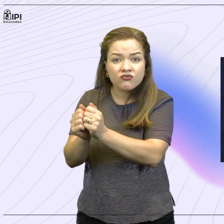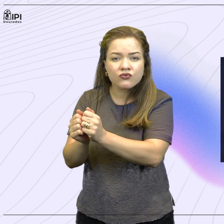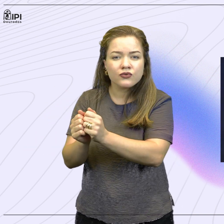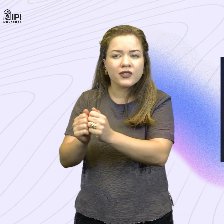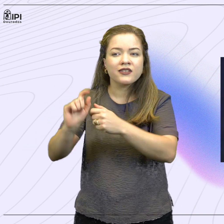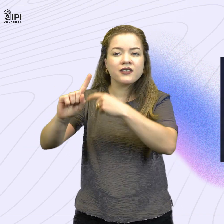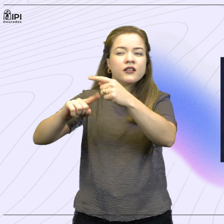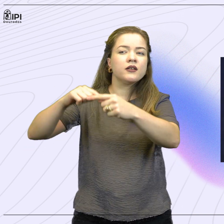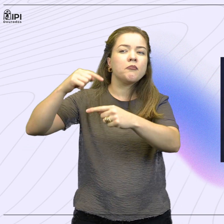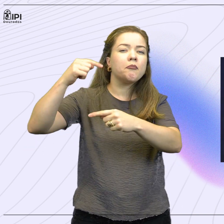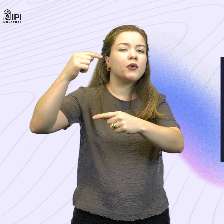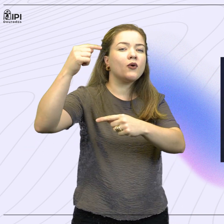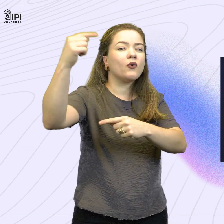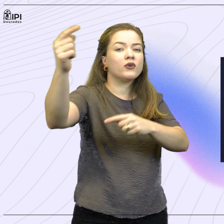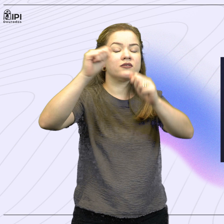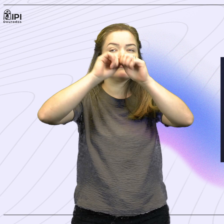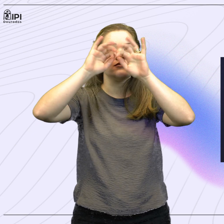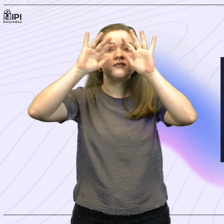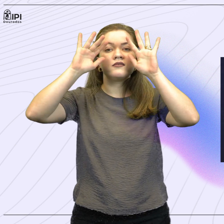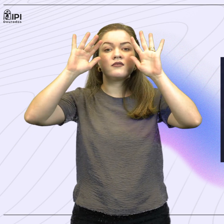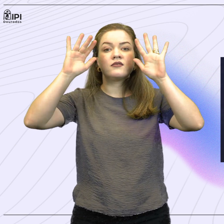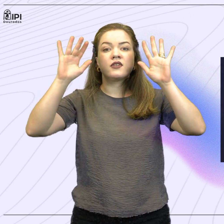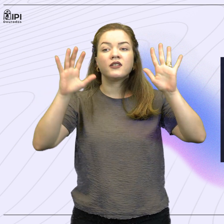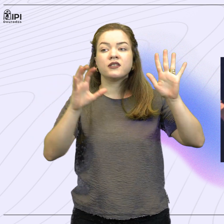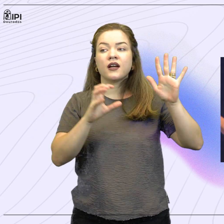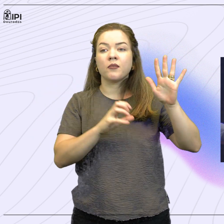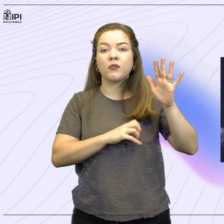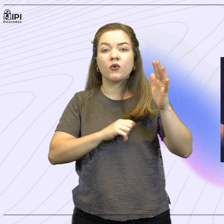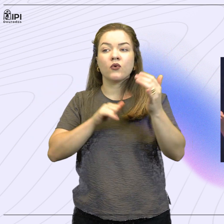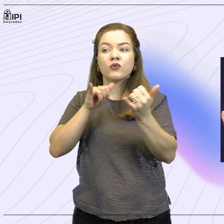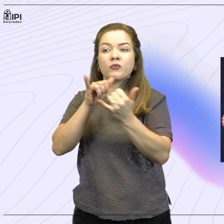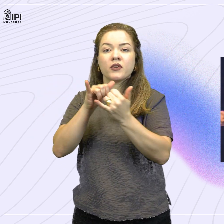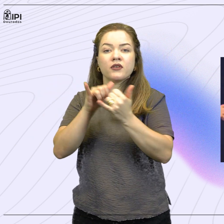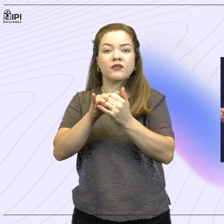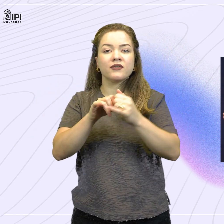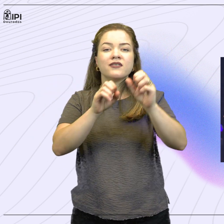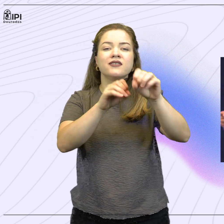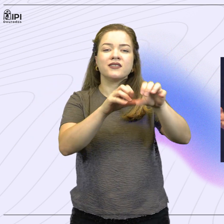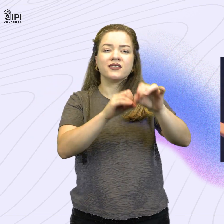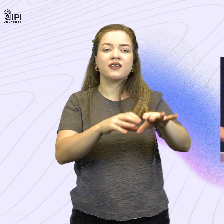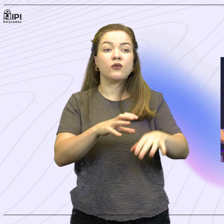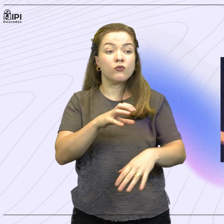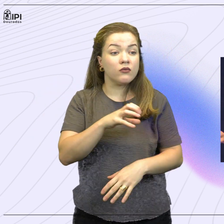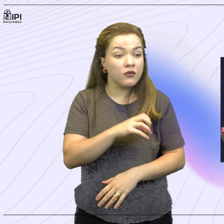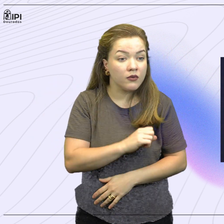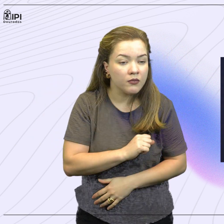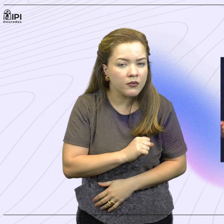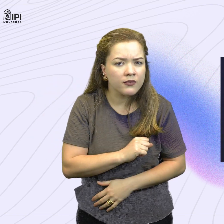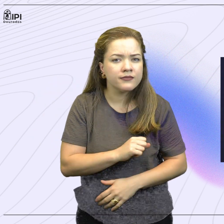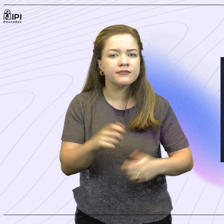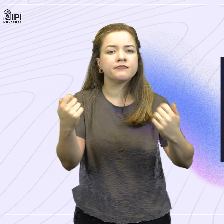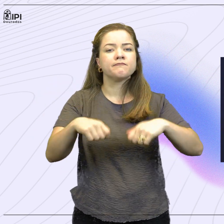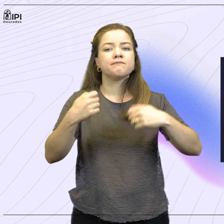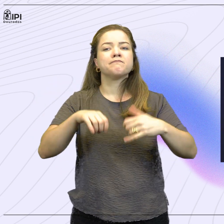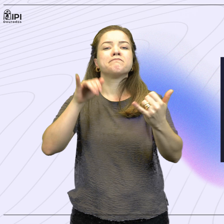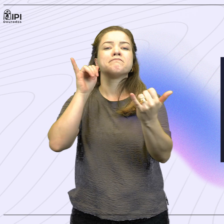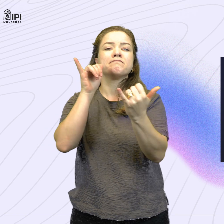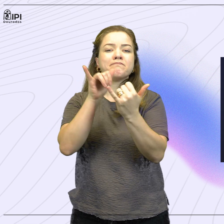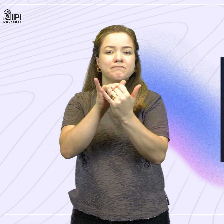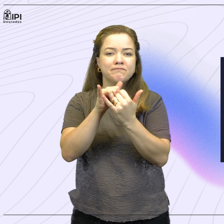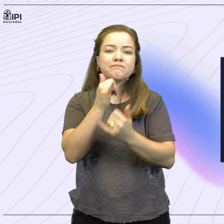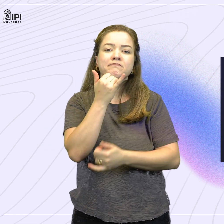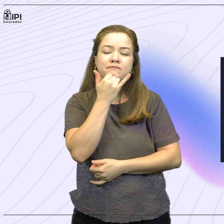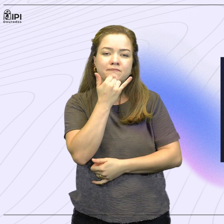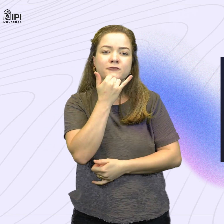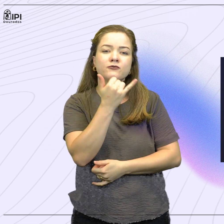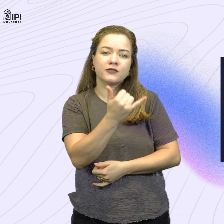ele compreende esse amor e esse perdão, e fala para aquelas pessoas que o amor deveria ser um amor perdoador, que o